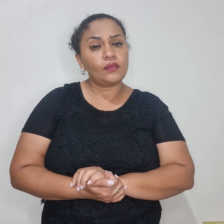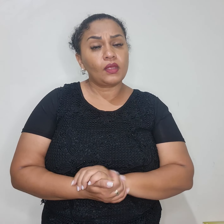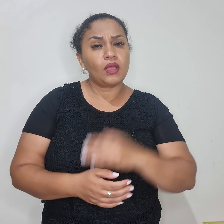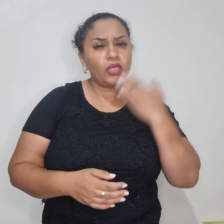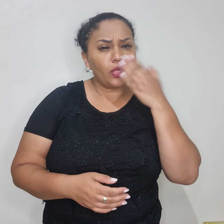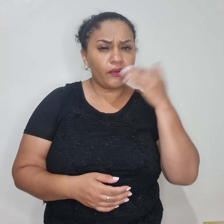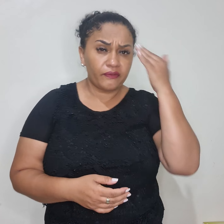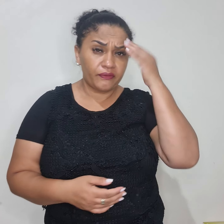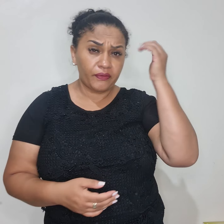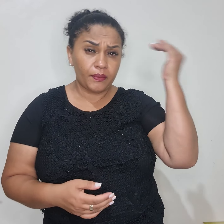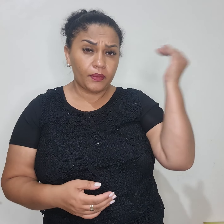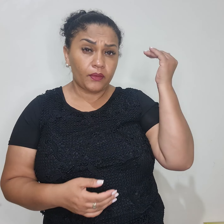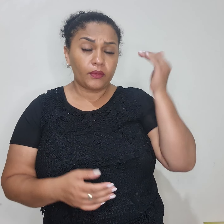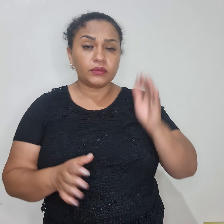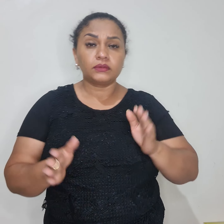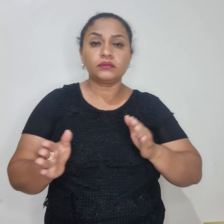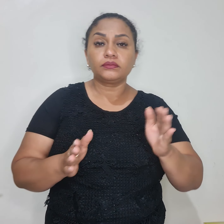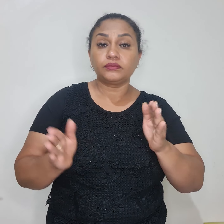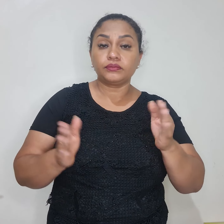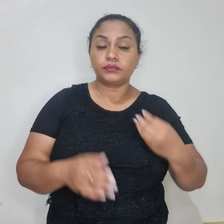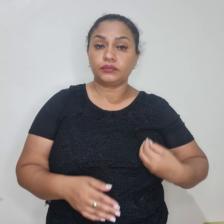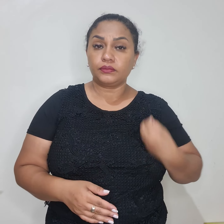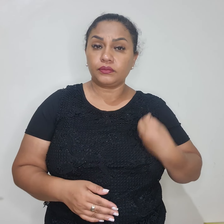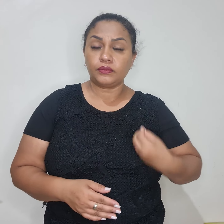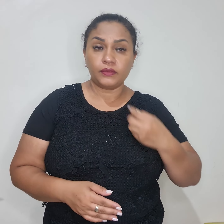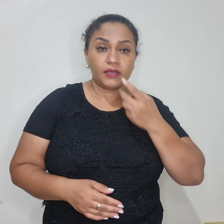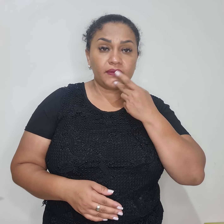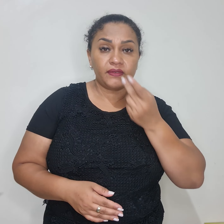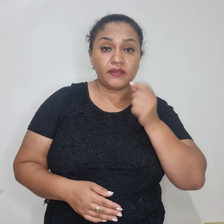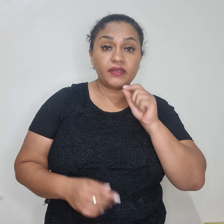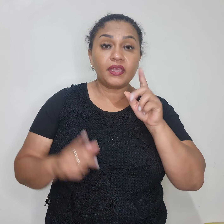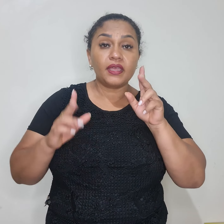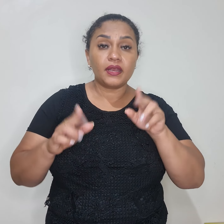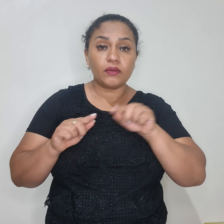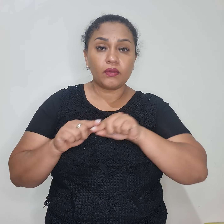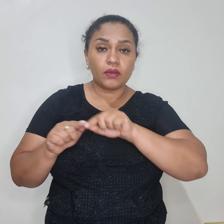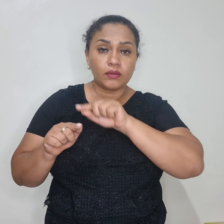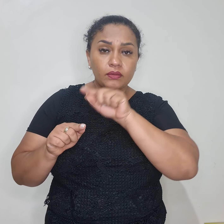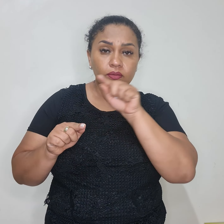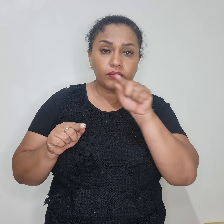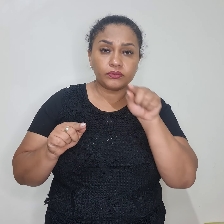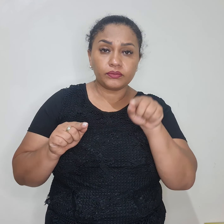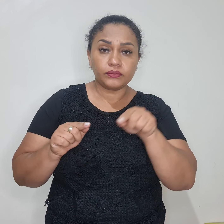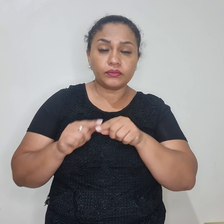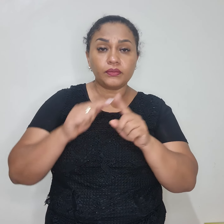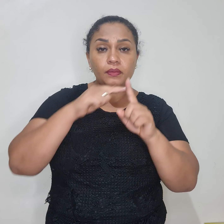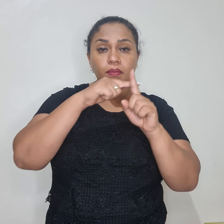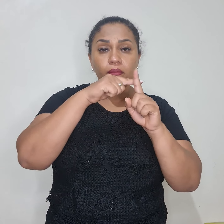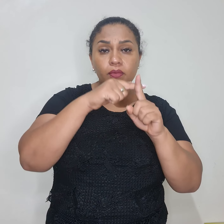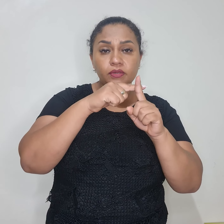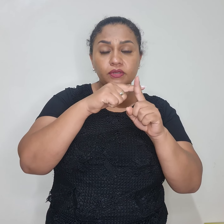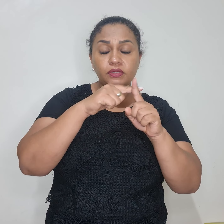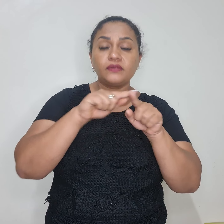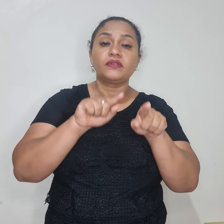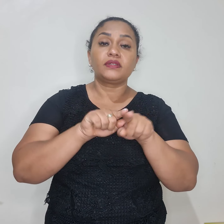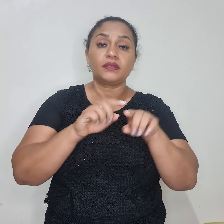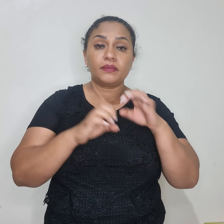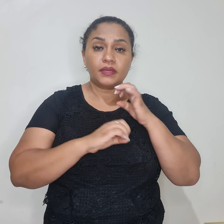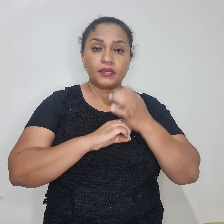modelo seria uma esfera positiva com raios com elétrons incrustados sendo negativos,